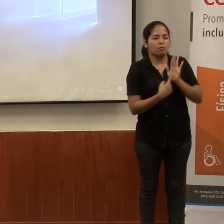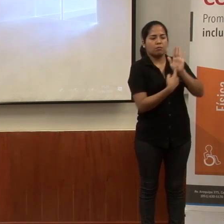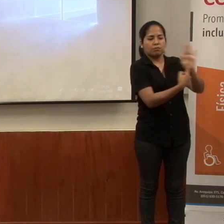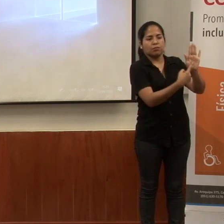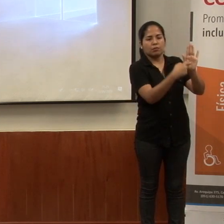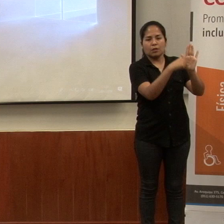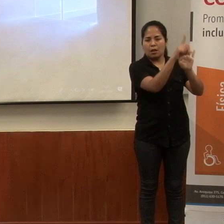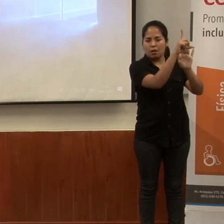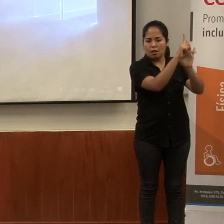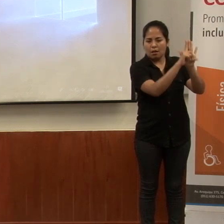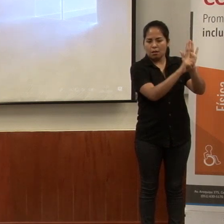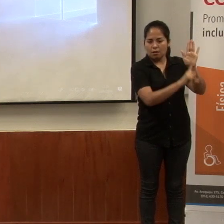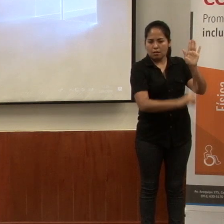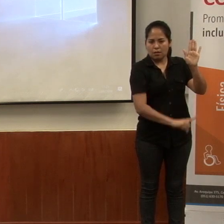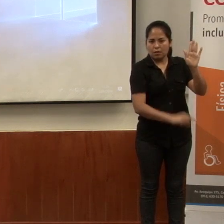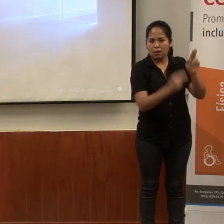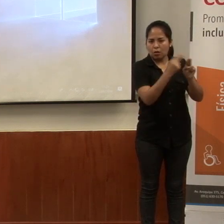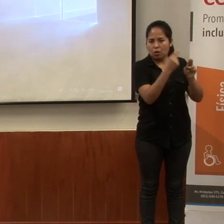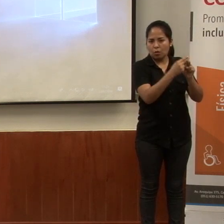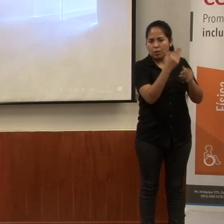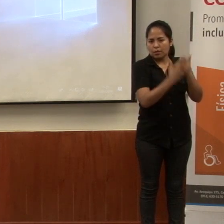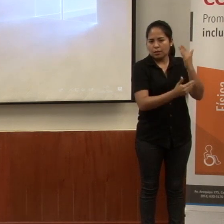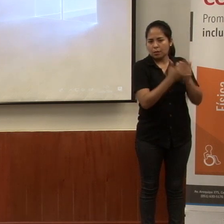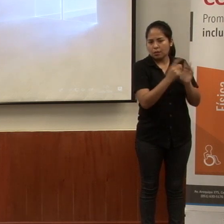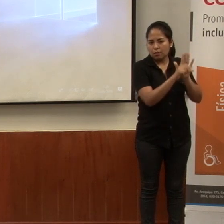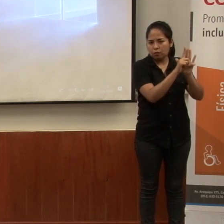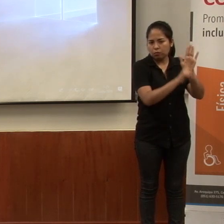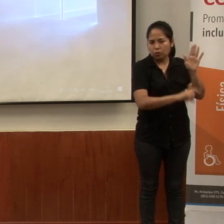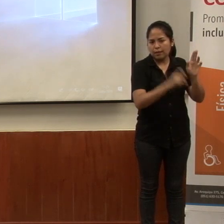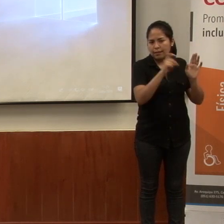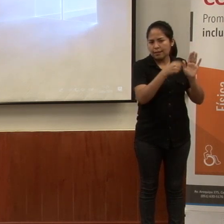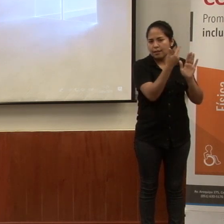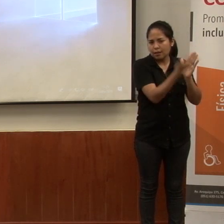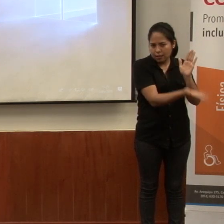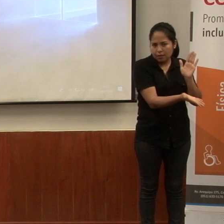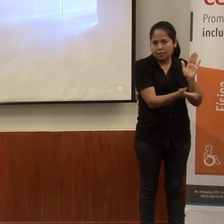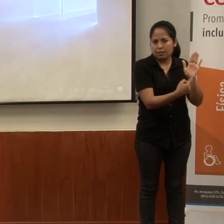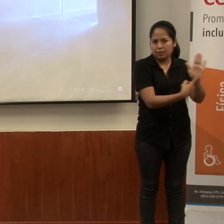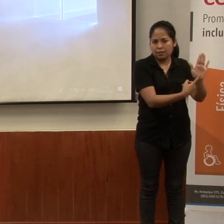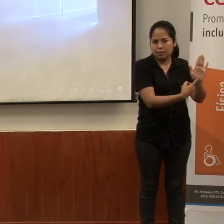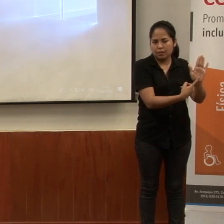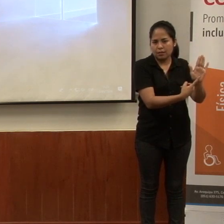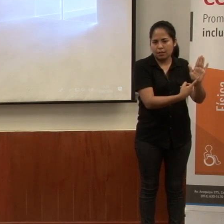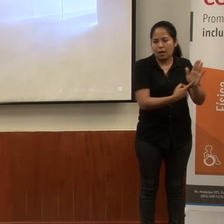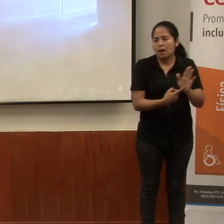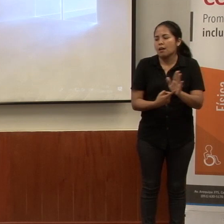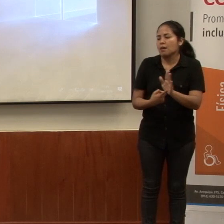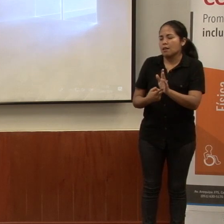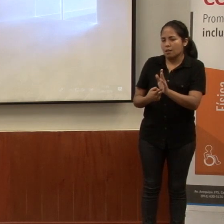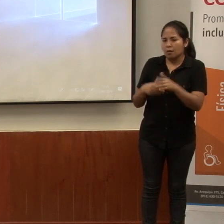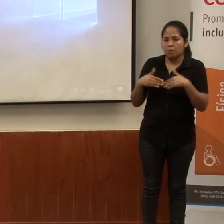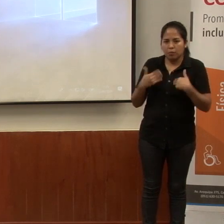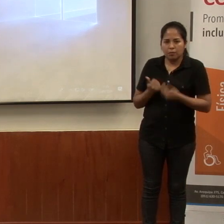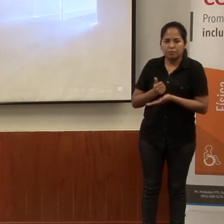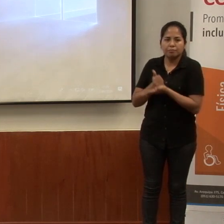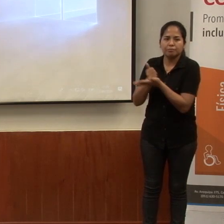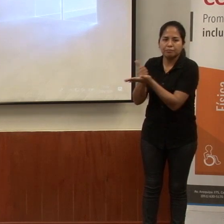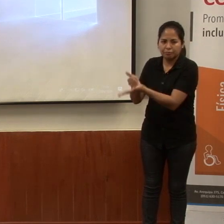la relación de las personas con discapacidad y qué es lo que tienen y qué cosas hay que hacer por ellas. Ese es